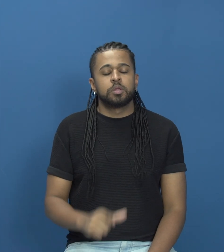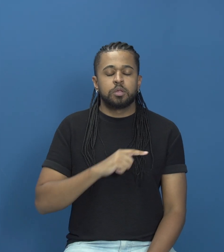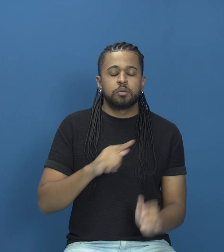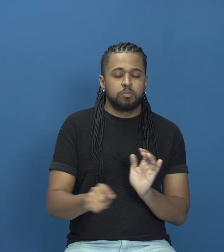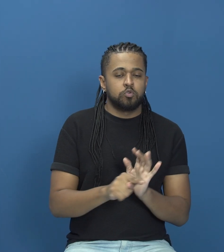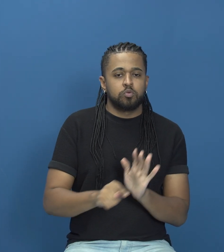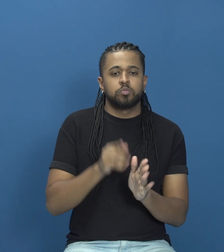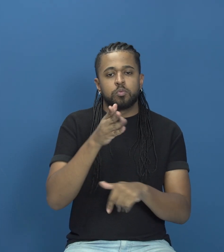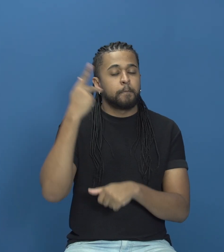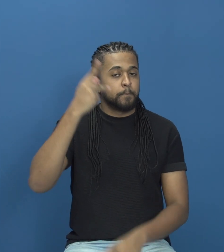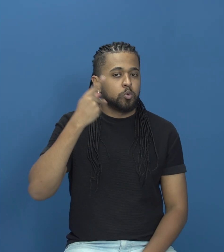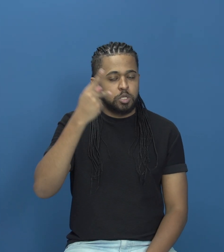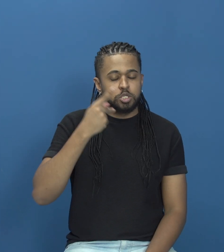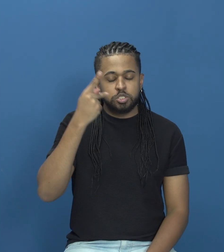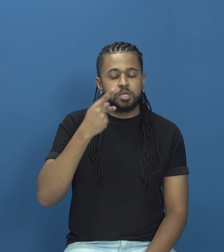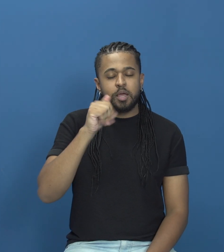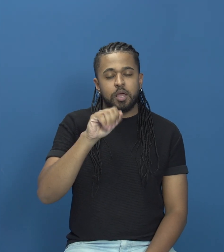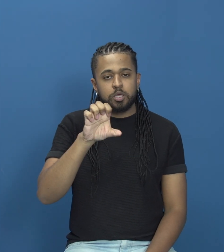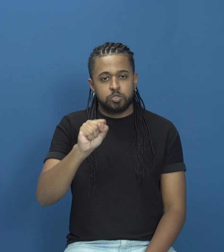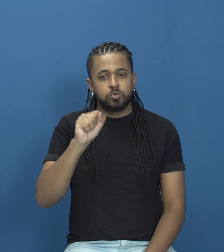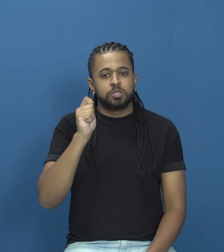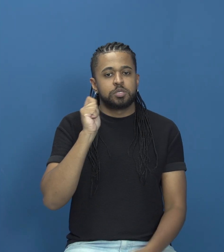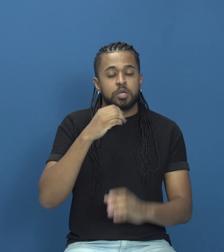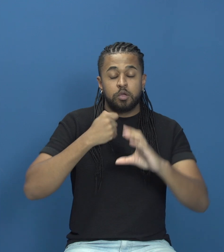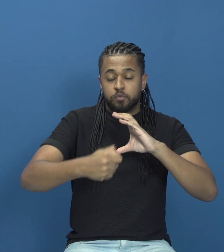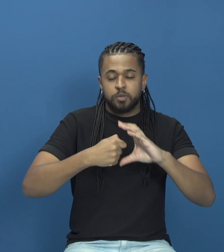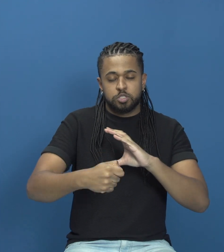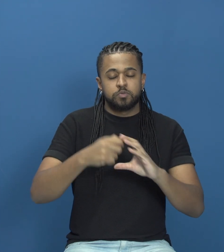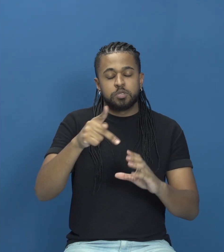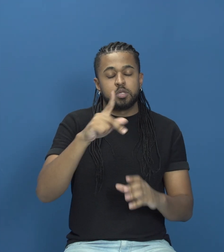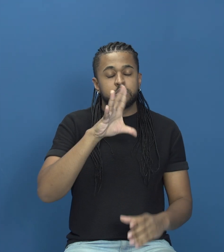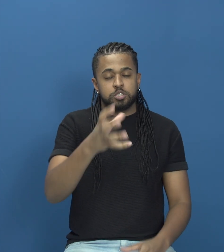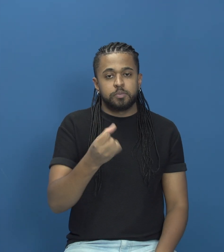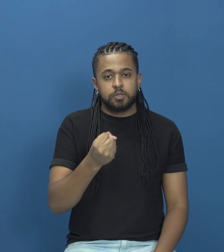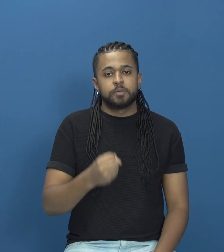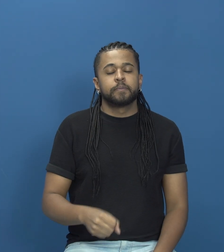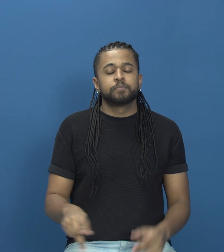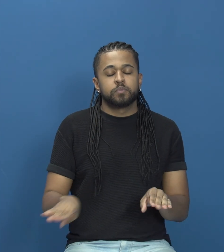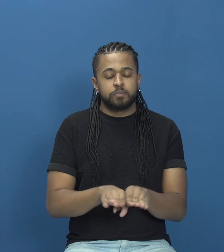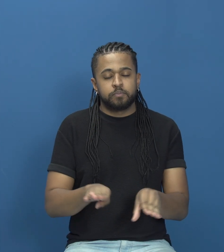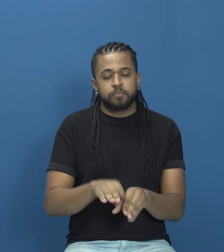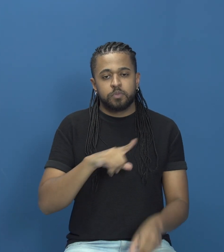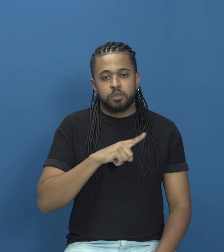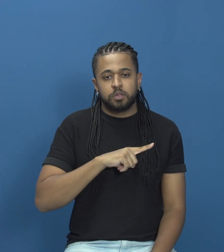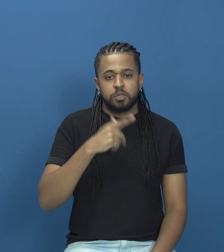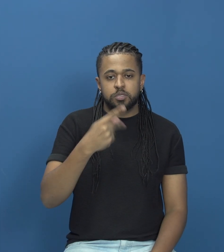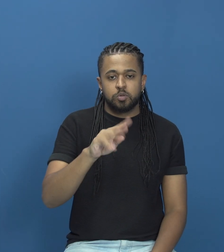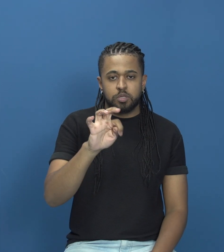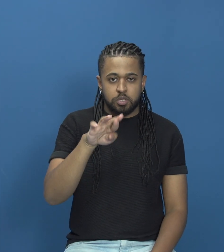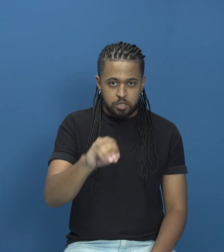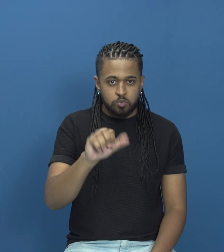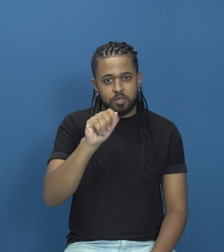às eventuais políticas de ações afirmativas por ela adotadas, segundo as condições previstas no seu termo